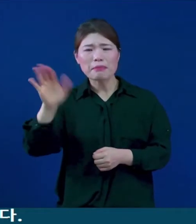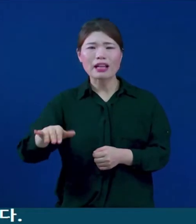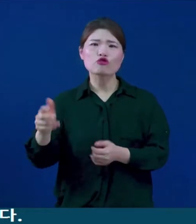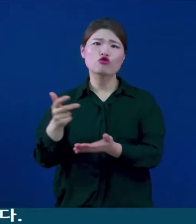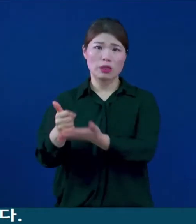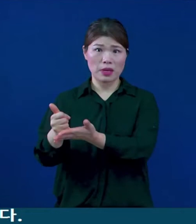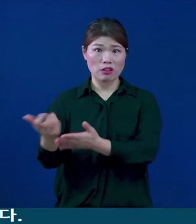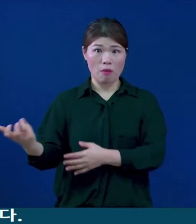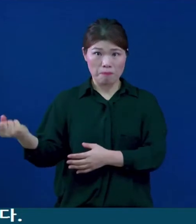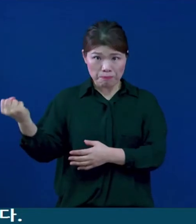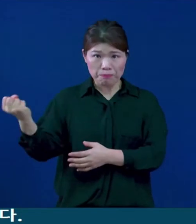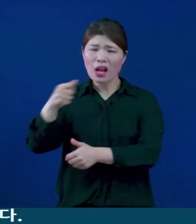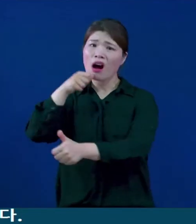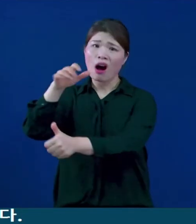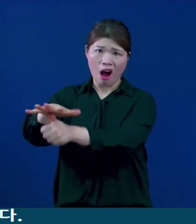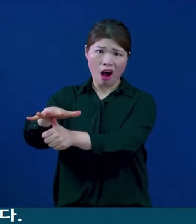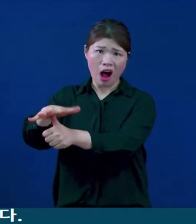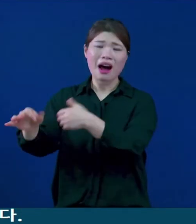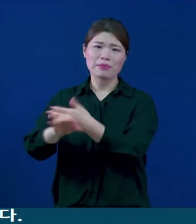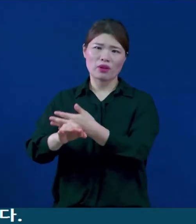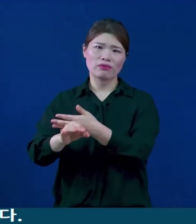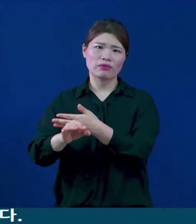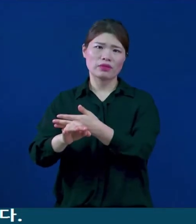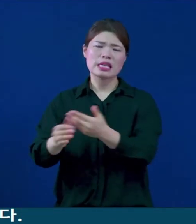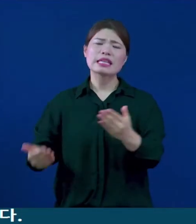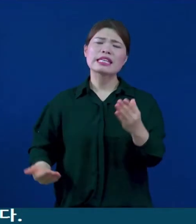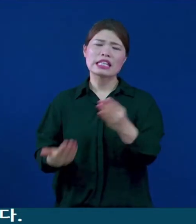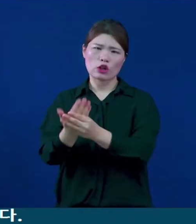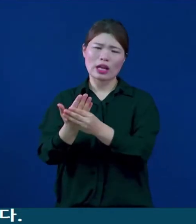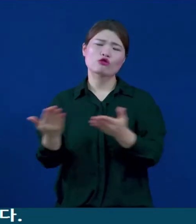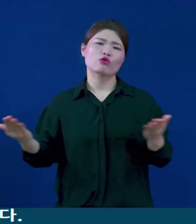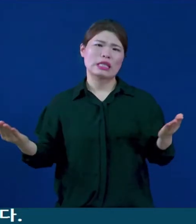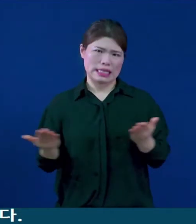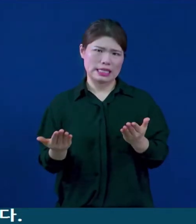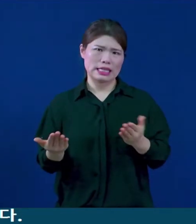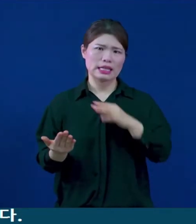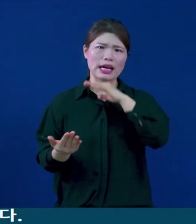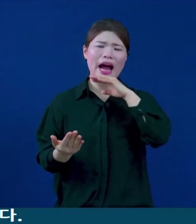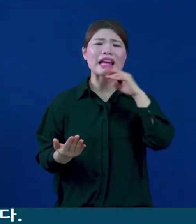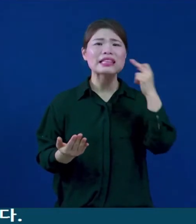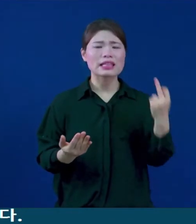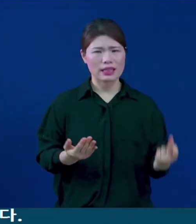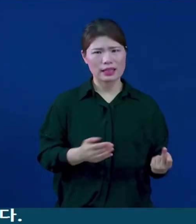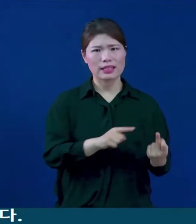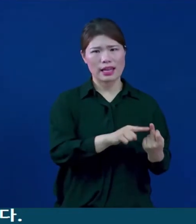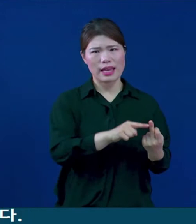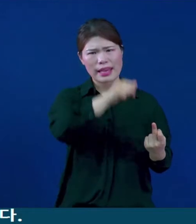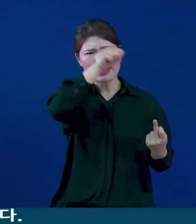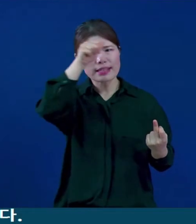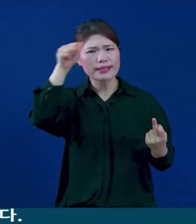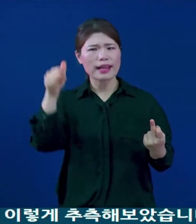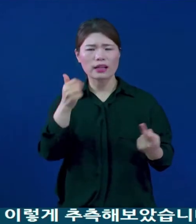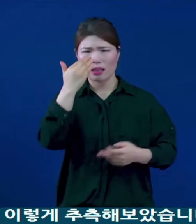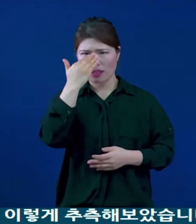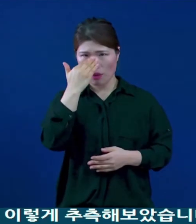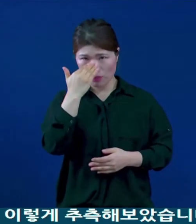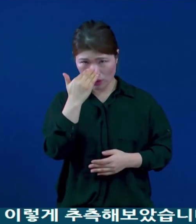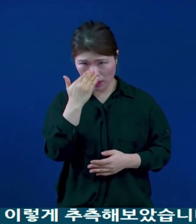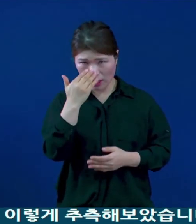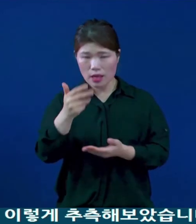때 일어날 수 있는 일, 이것이 안드레의 일생을 겸손하게 그리고